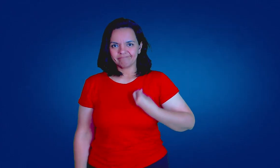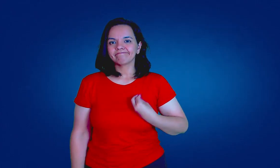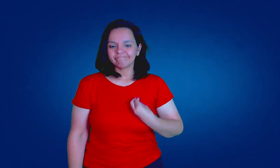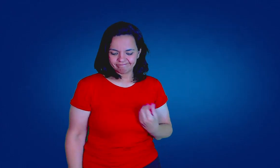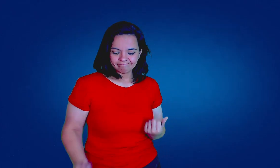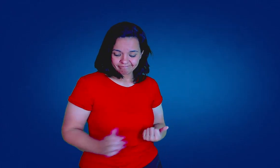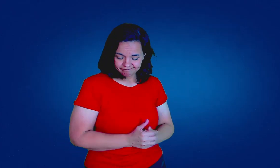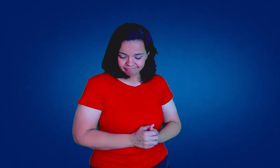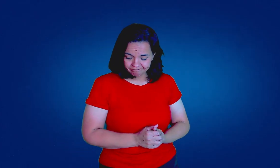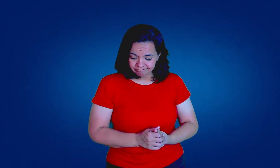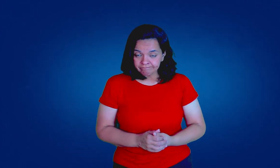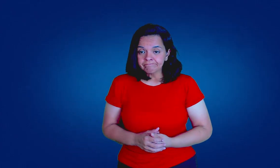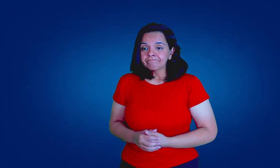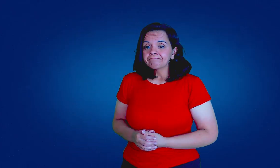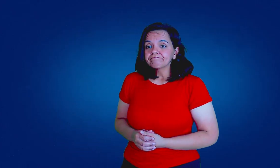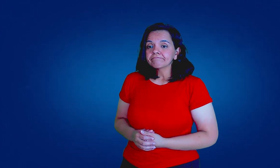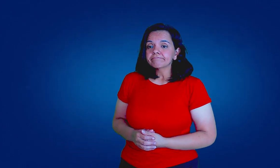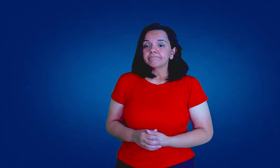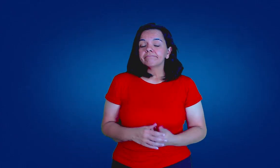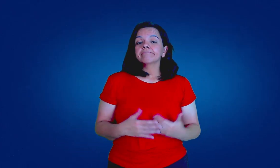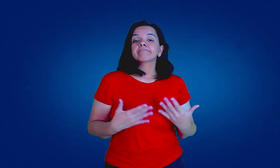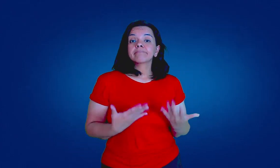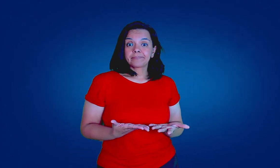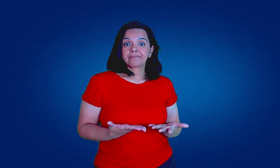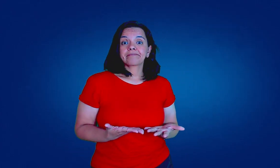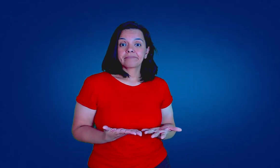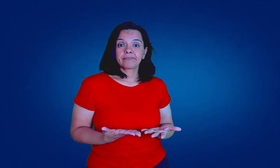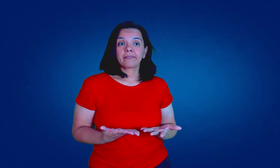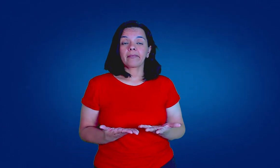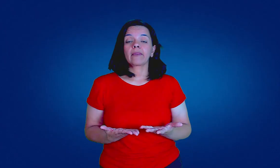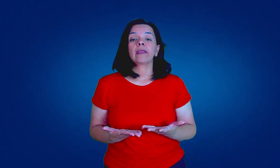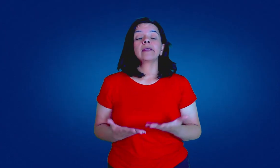é a destruição do erro e o recomeço.